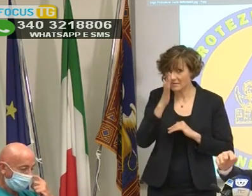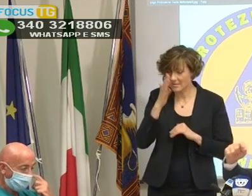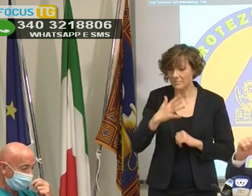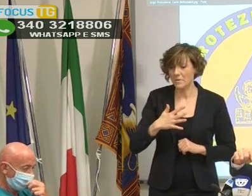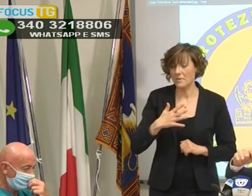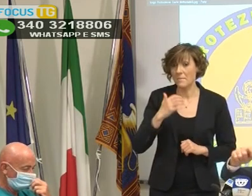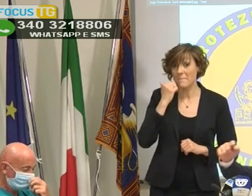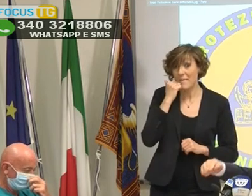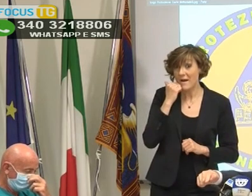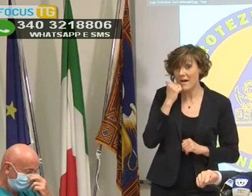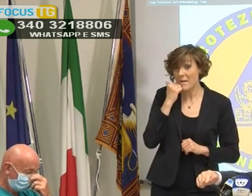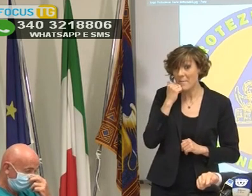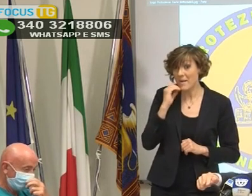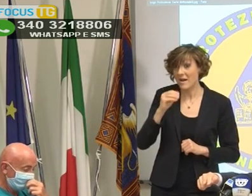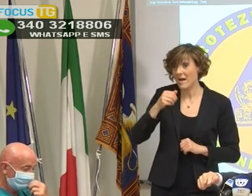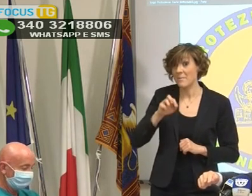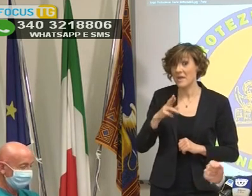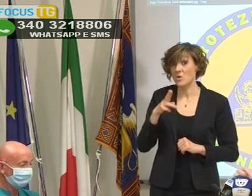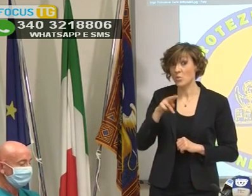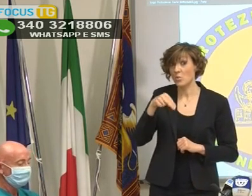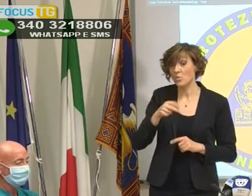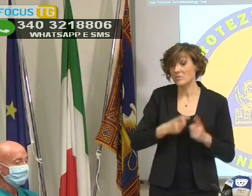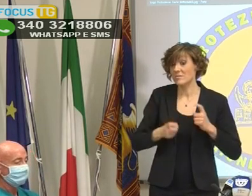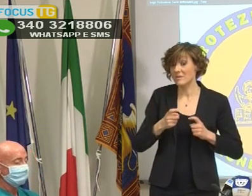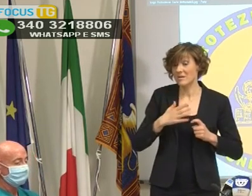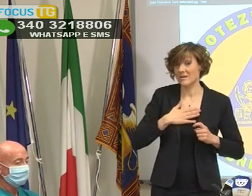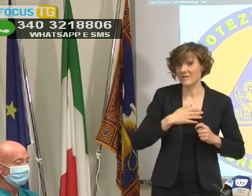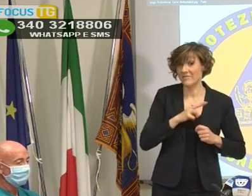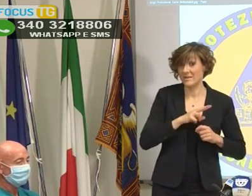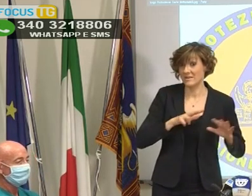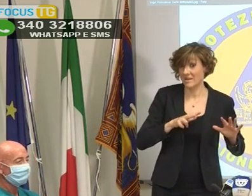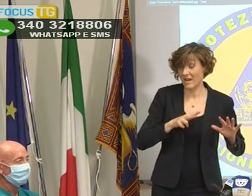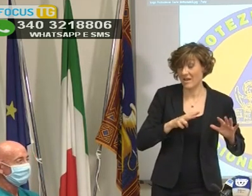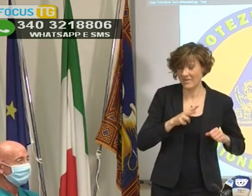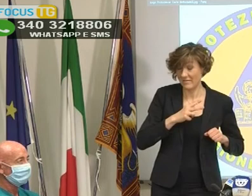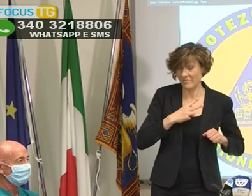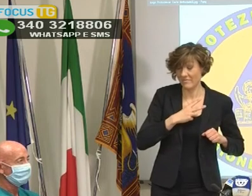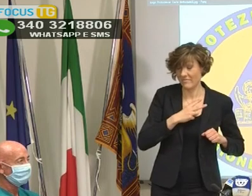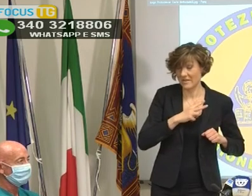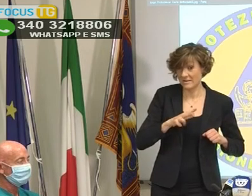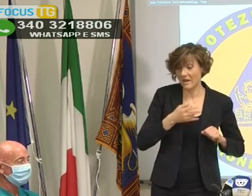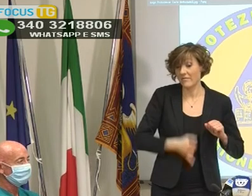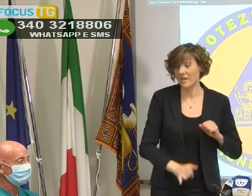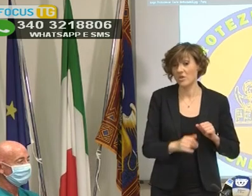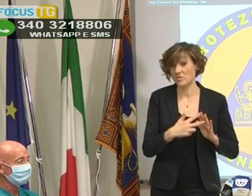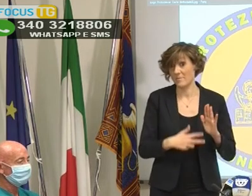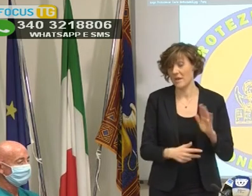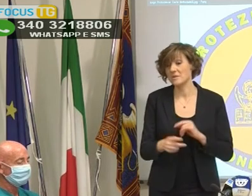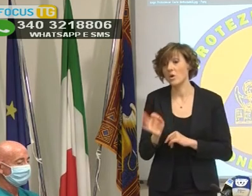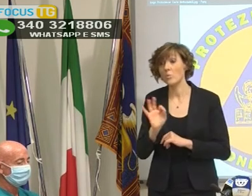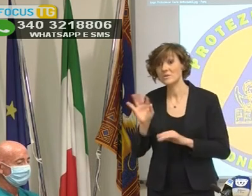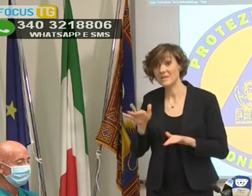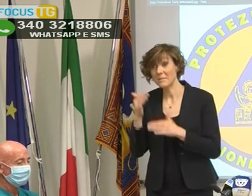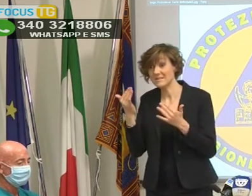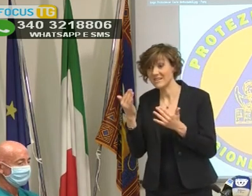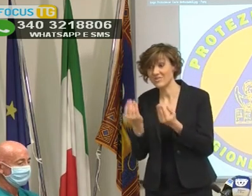del Camerun di 23 anni col bimbo di 6 anni infettati. Questa mattina o ieri due gemellini di 4 anni, la